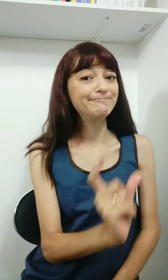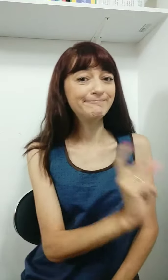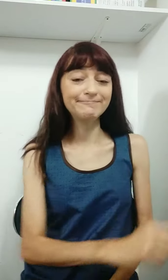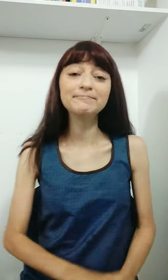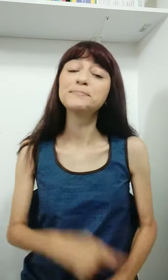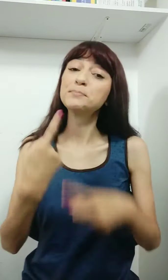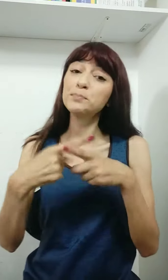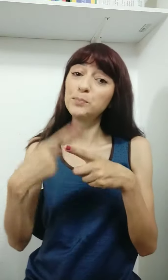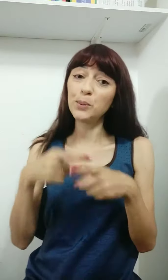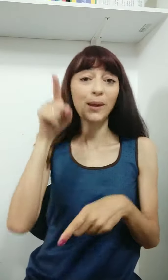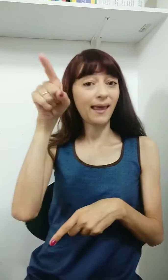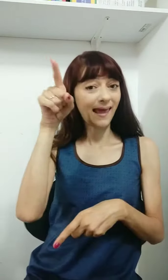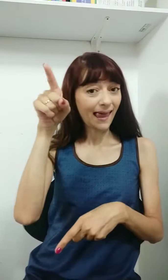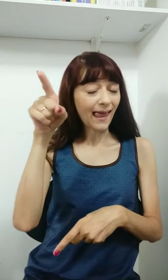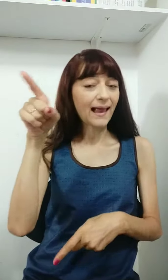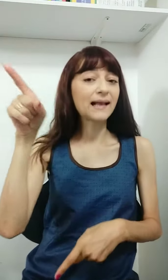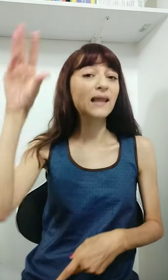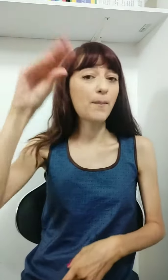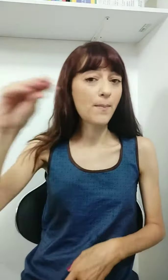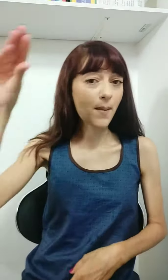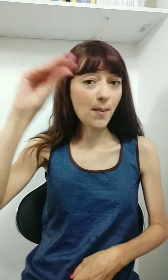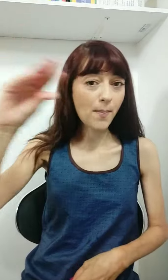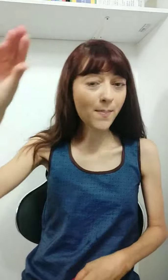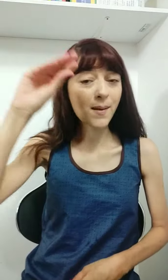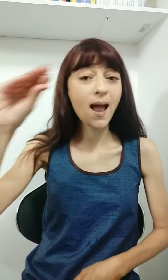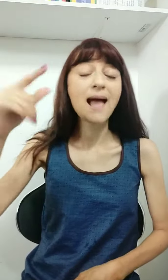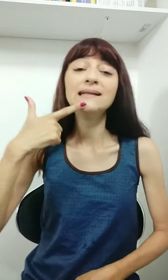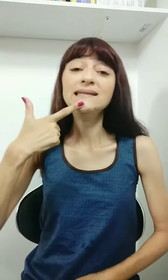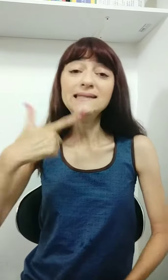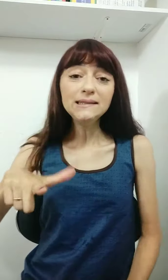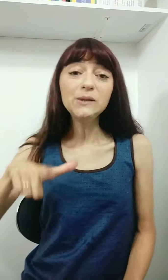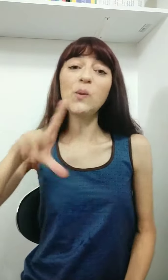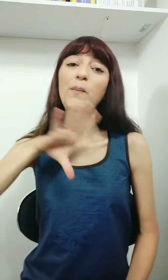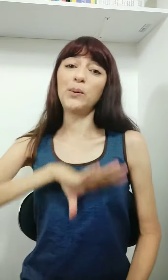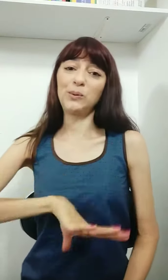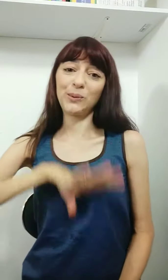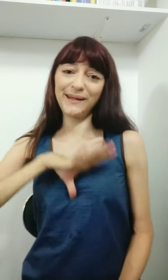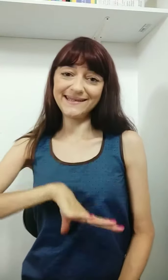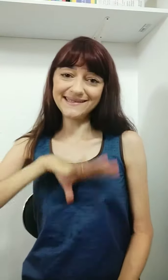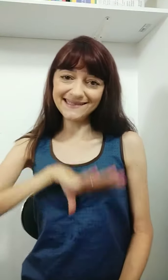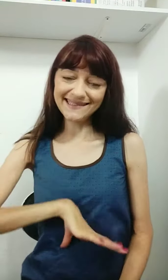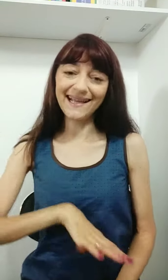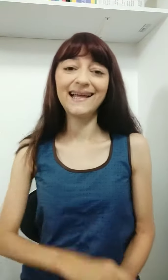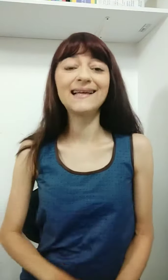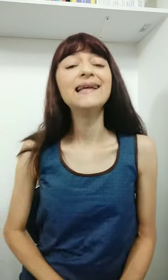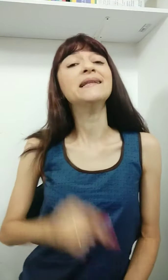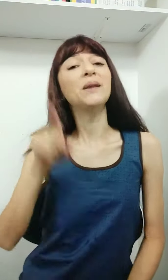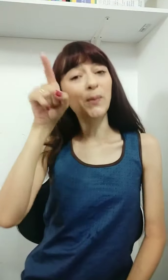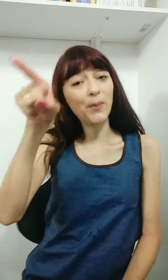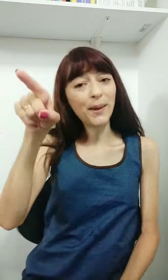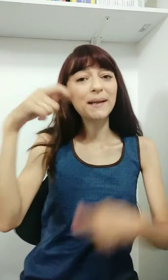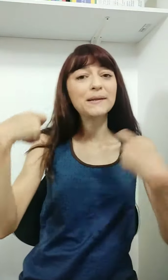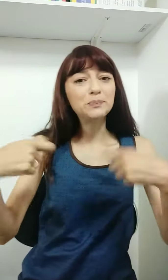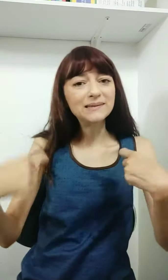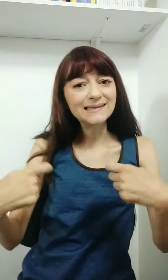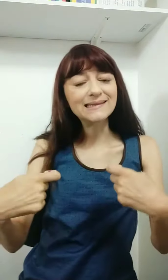para esse tipo de aula, é errado, tá bom? O Matheus ali está traduzindo, e está adequando as normas da